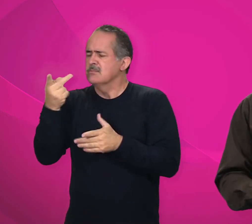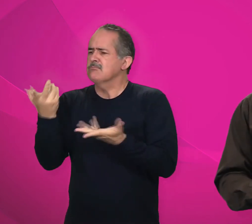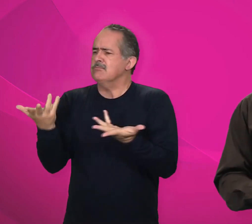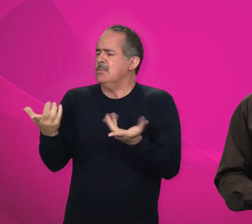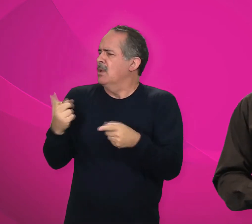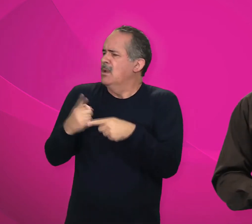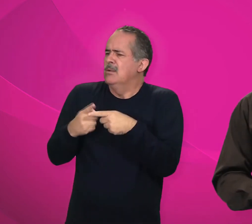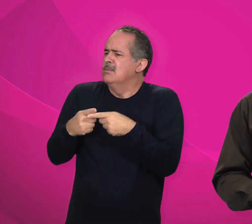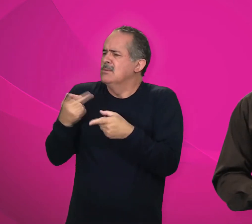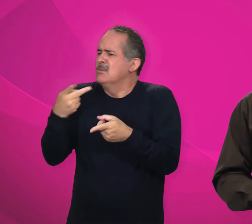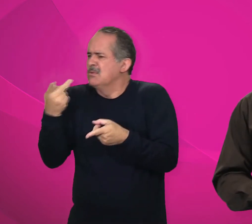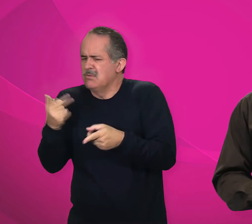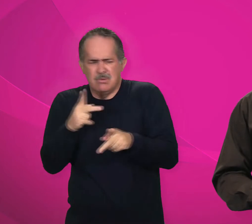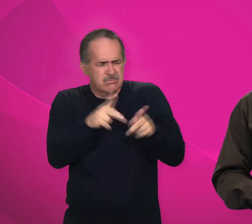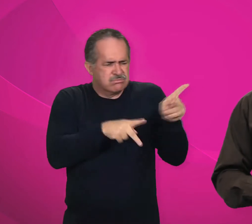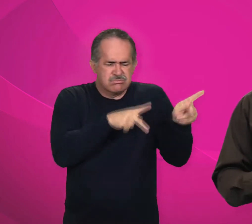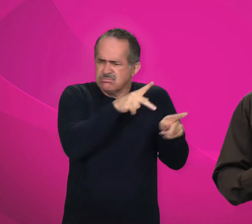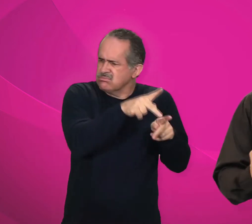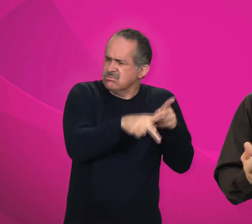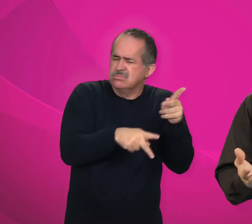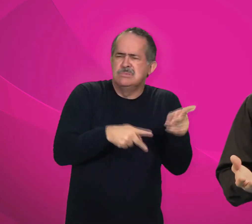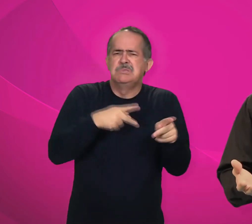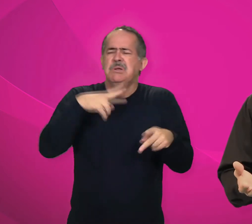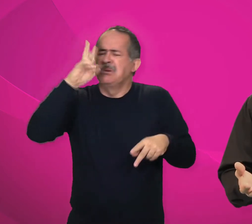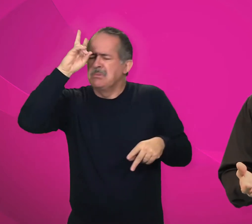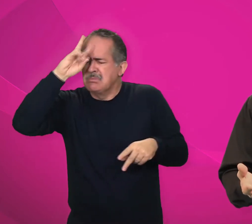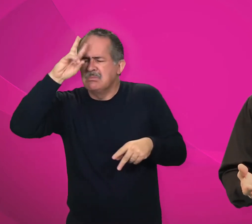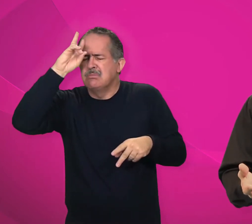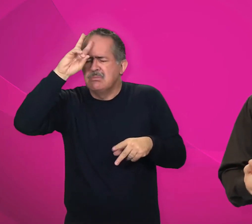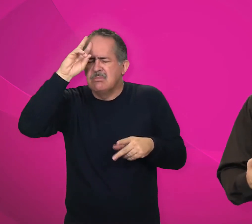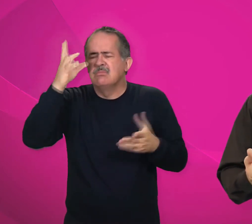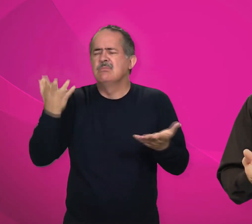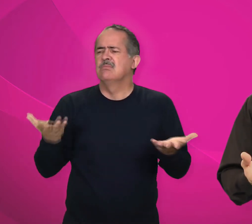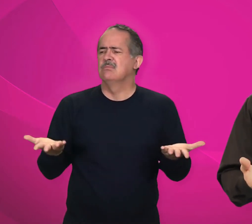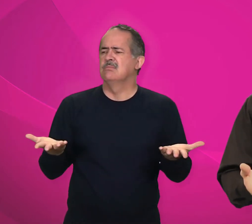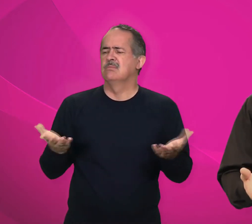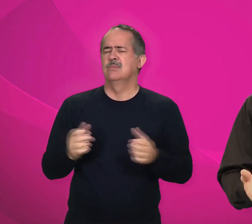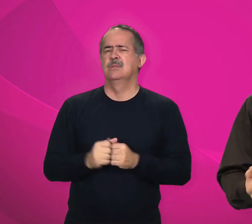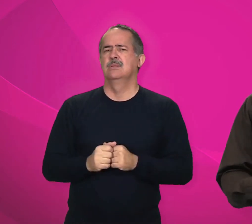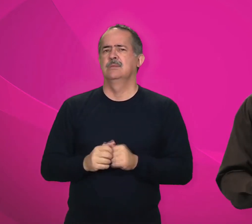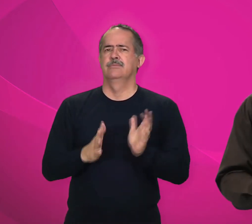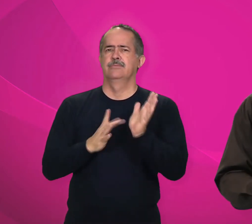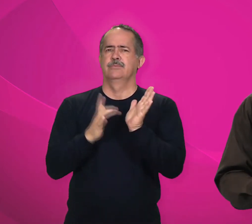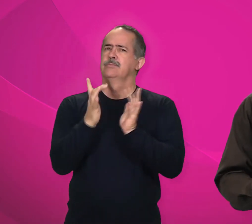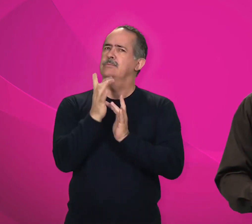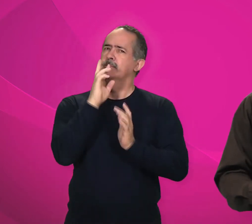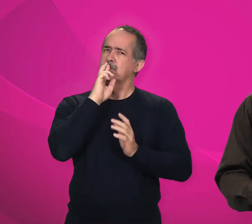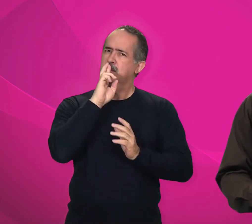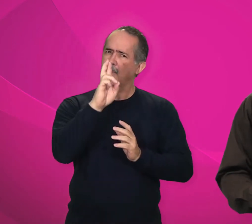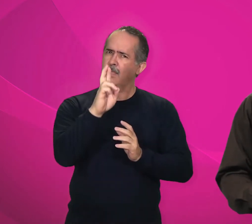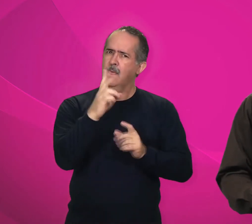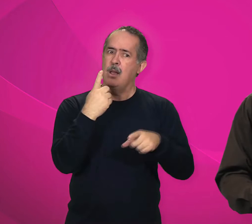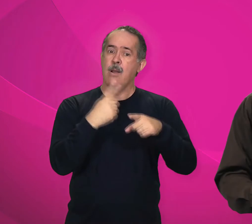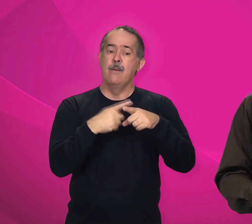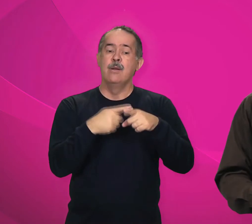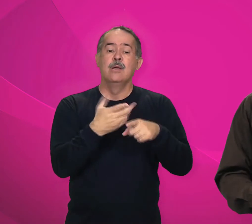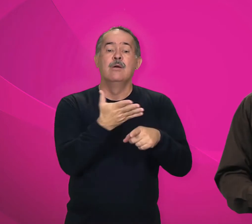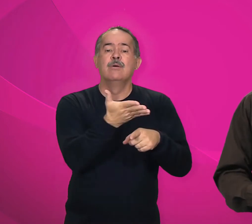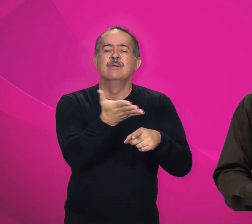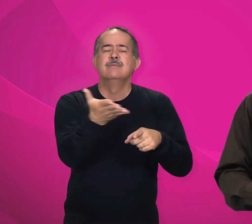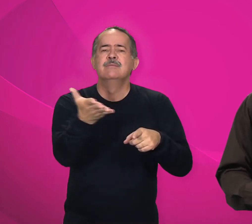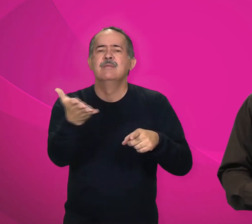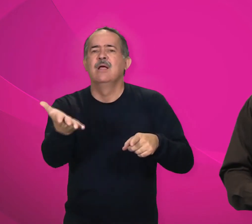e disseram a Jesus: Por que falas ao povo com parábolas? E Jesus